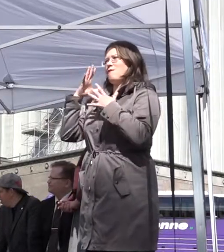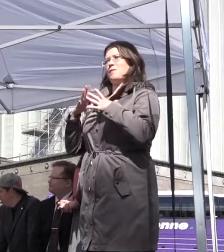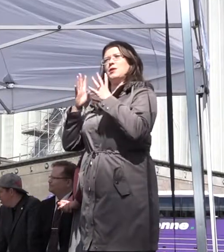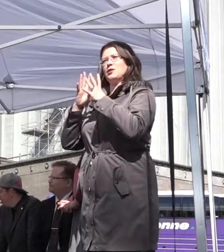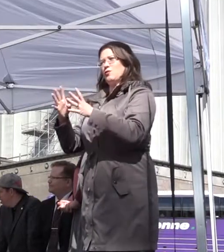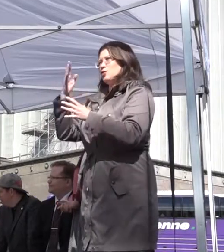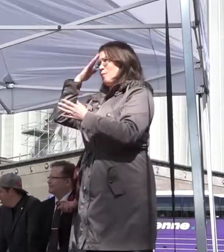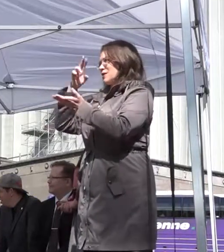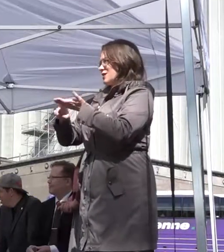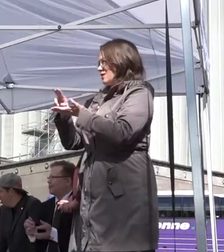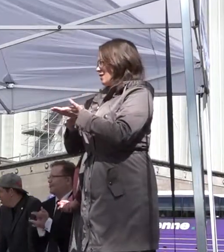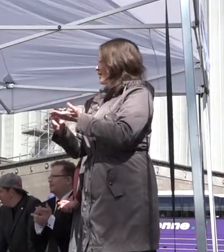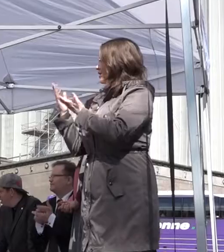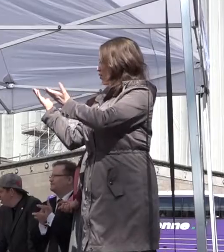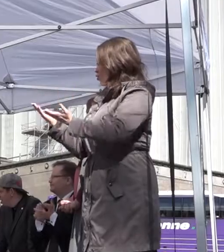Tervetuloa.